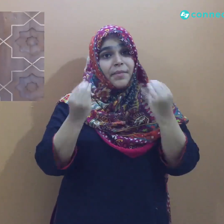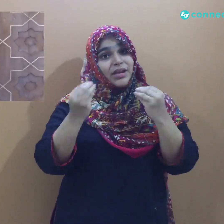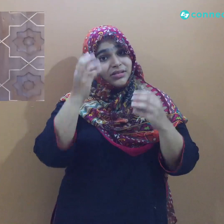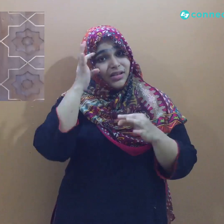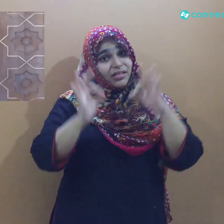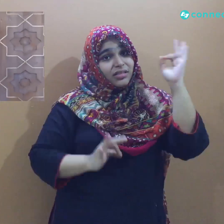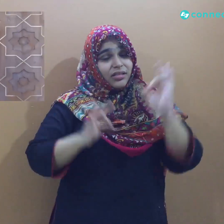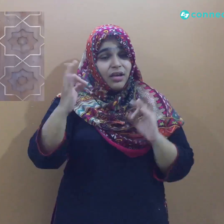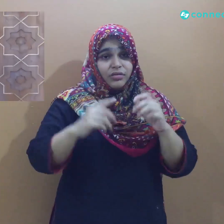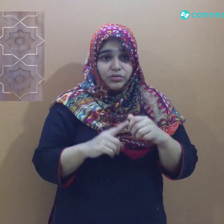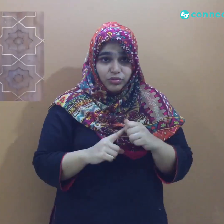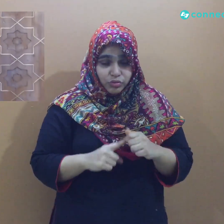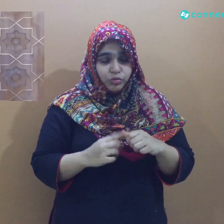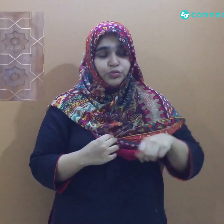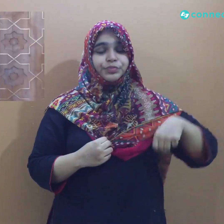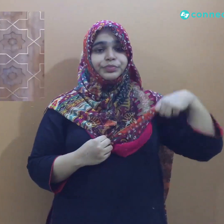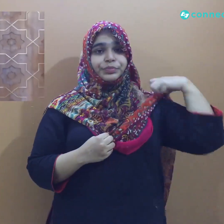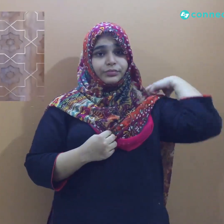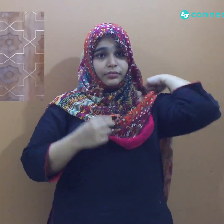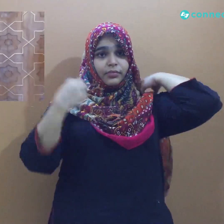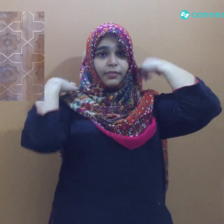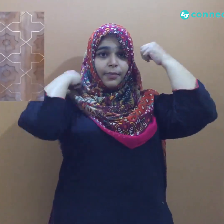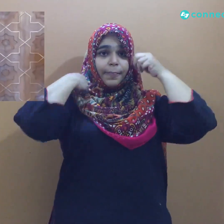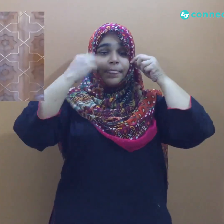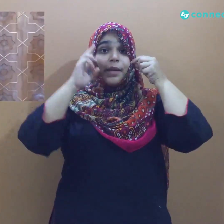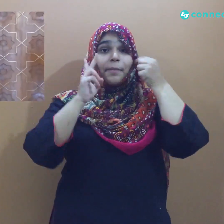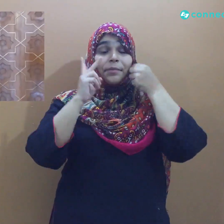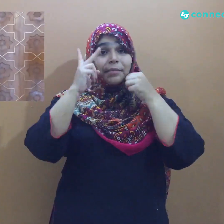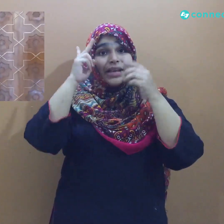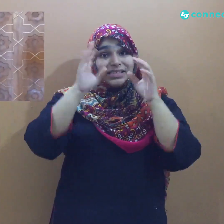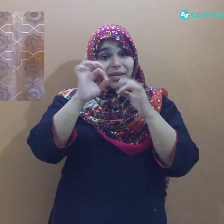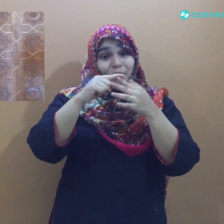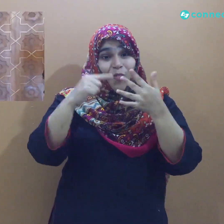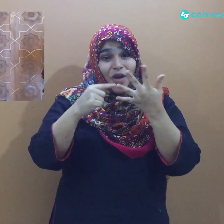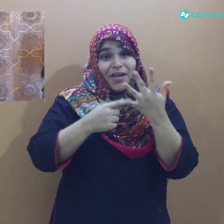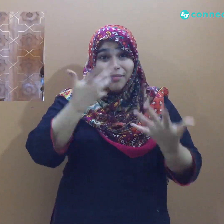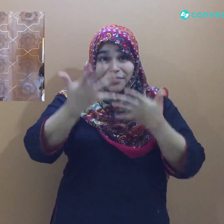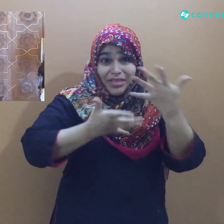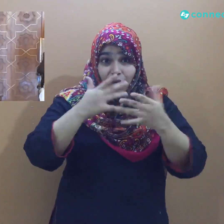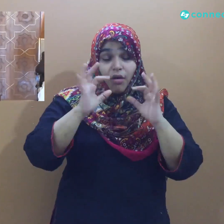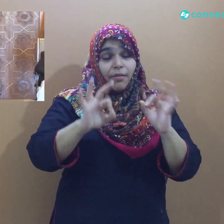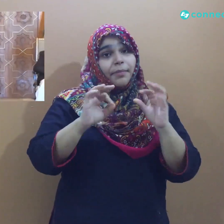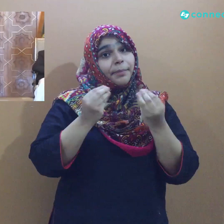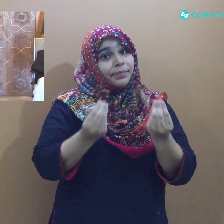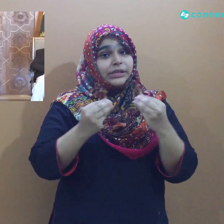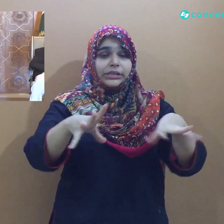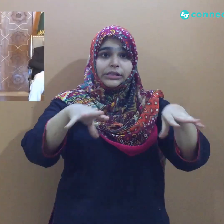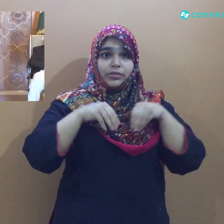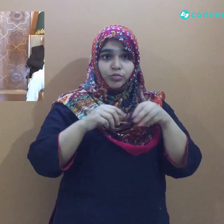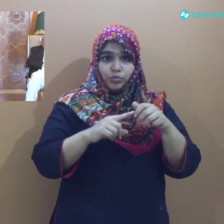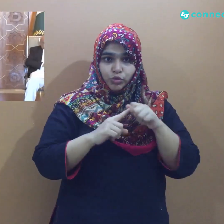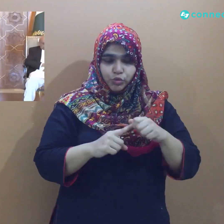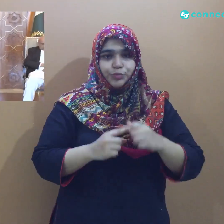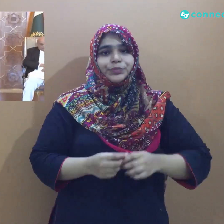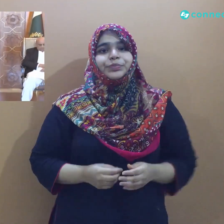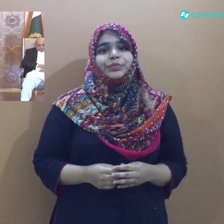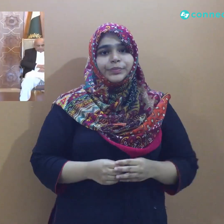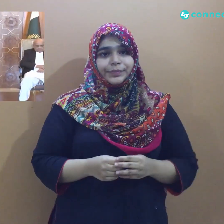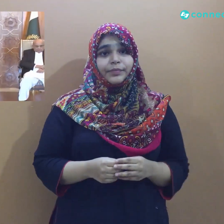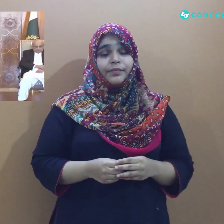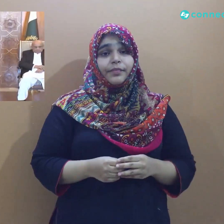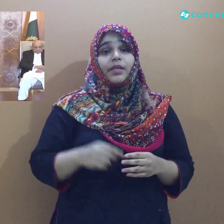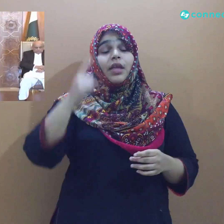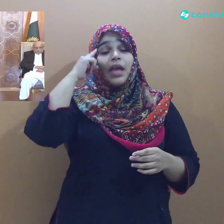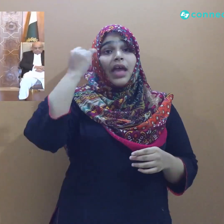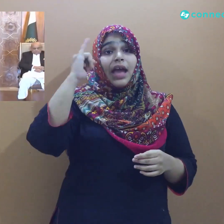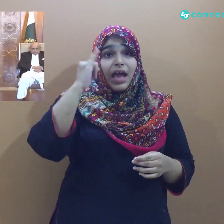لگ جائے۔ تو اس کا اہتمام کریں۔ مساجد کو یہ جو احتیاطی تدابیر سے مشروط ہے یہ سارا معاملہ۔